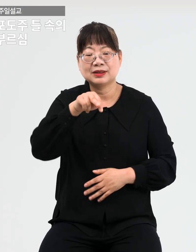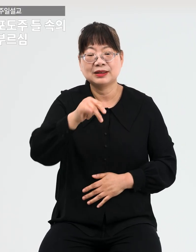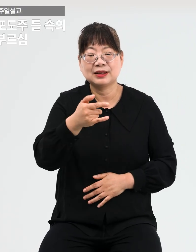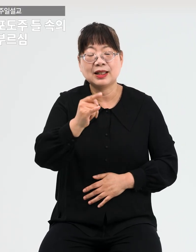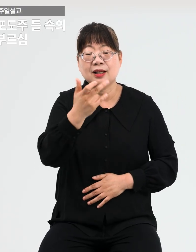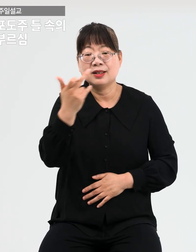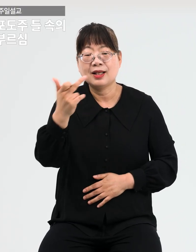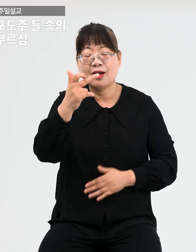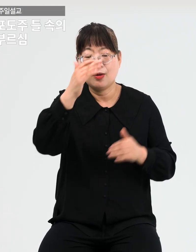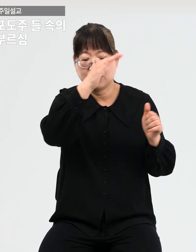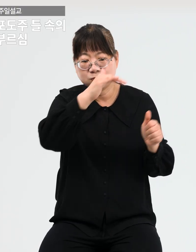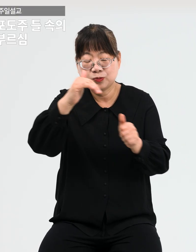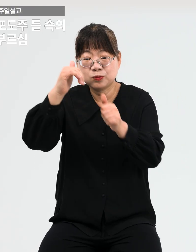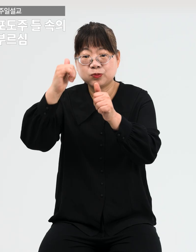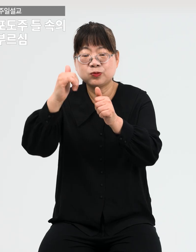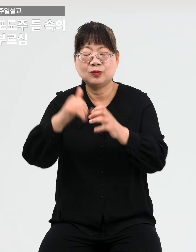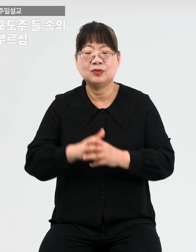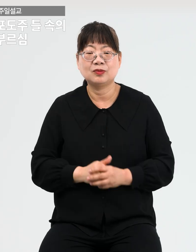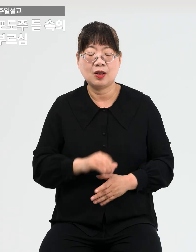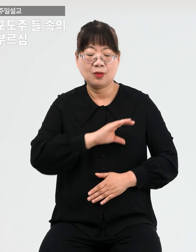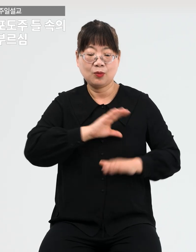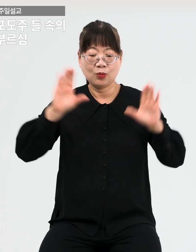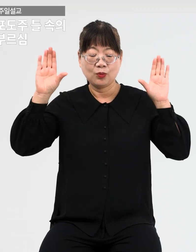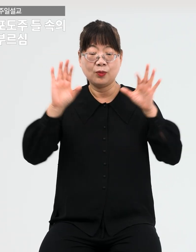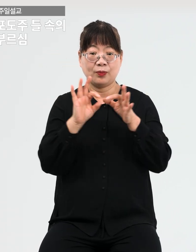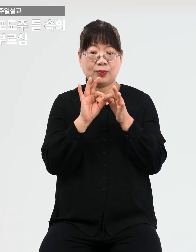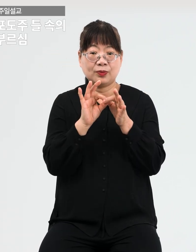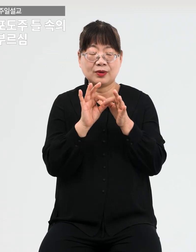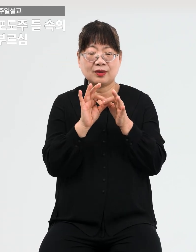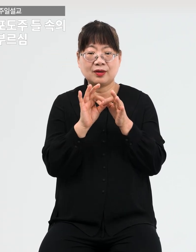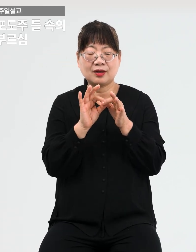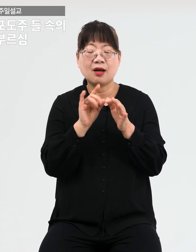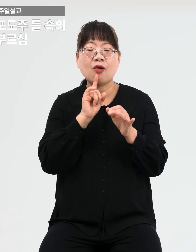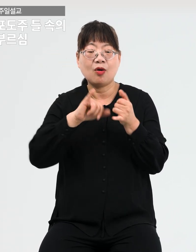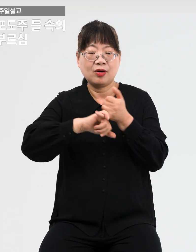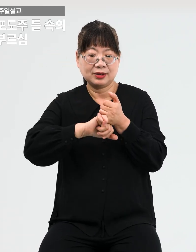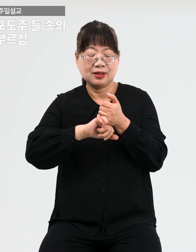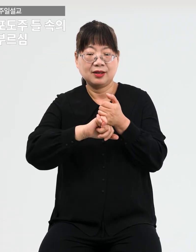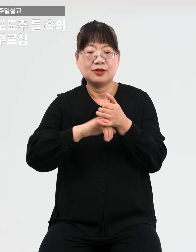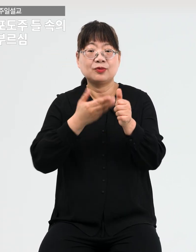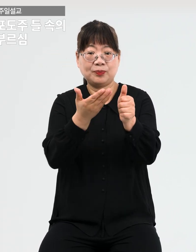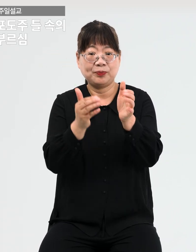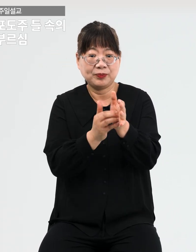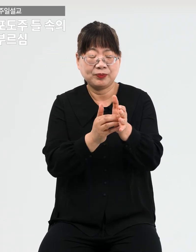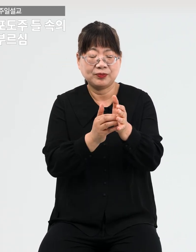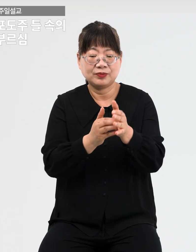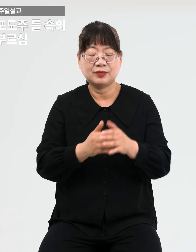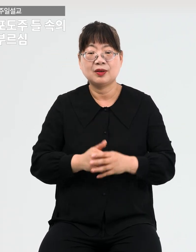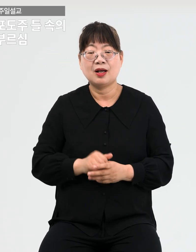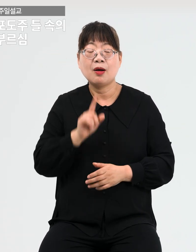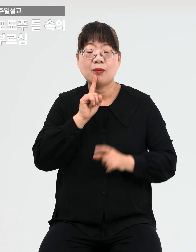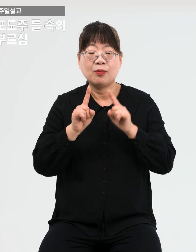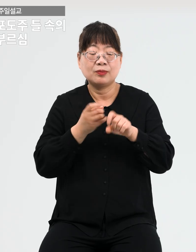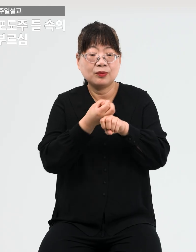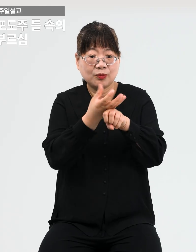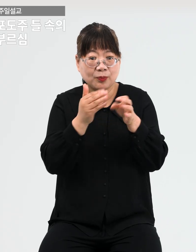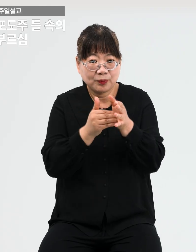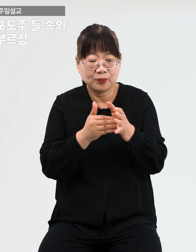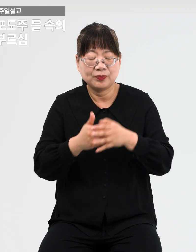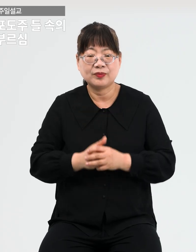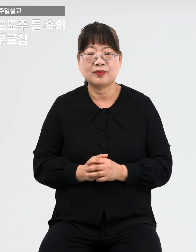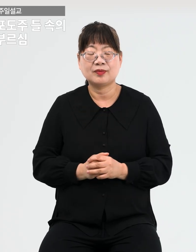시내산에 불러 올려서 모세를 통해 언약을 세웠다. 말씀을 주었다.